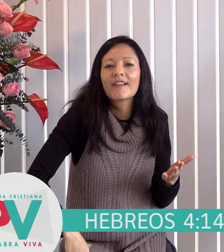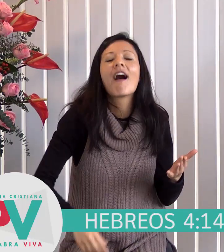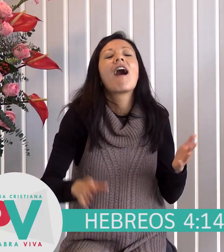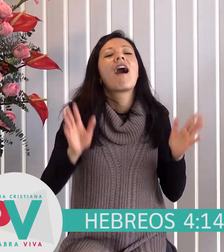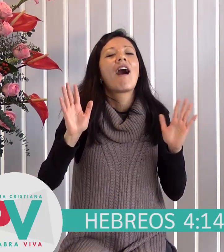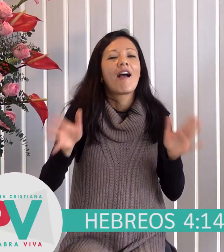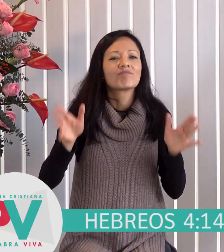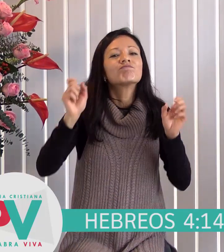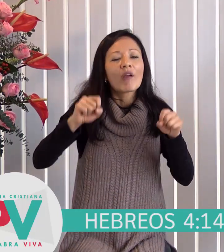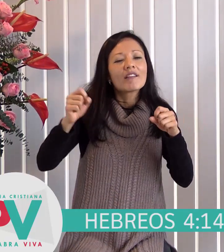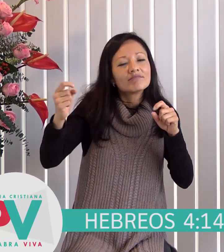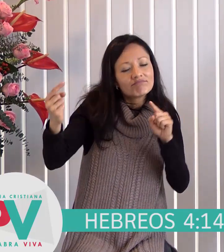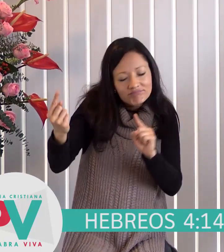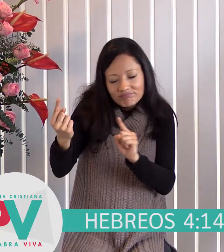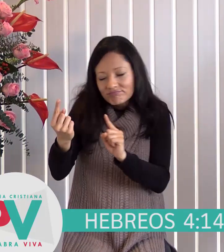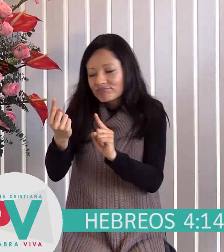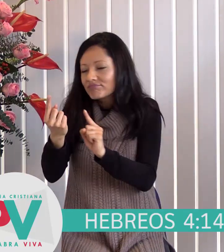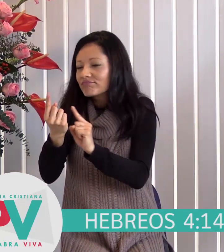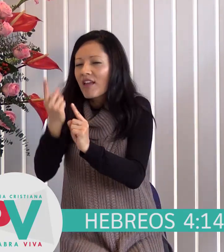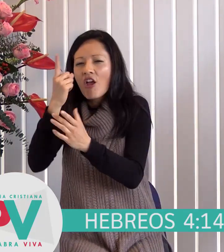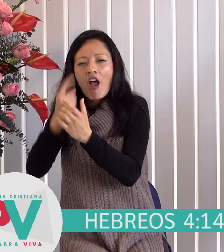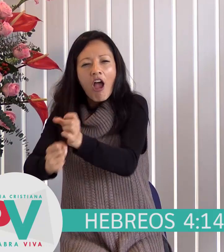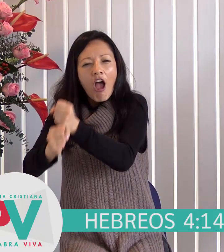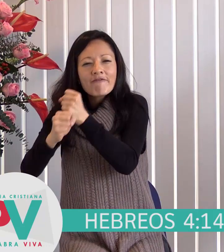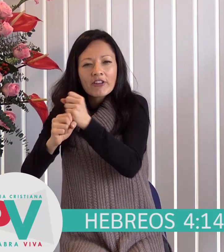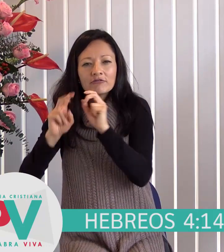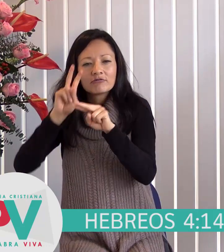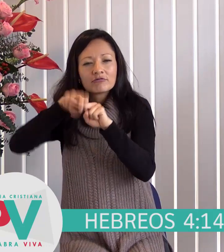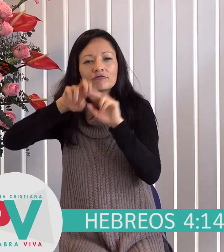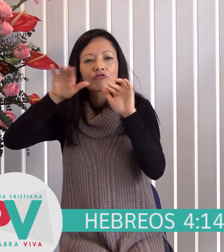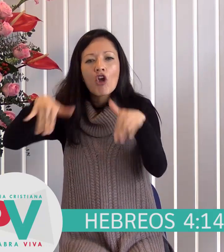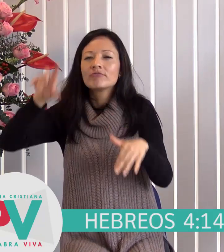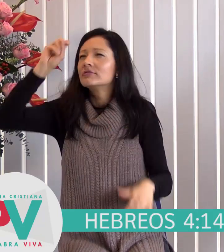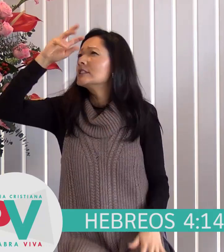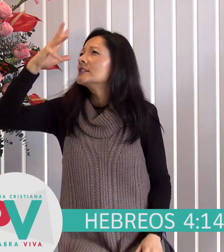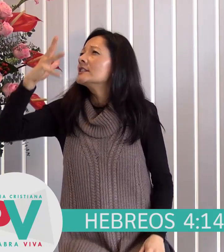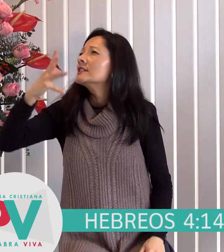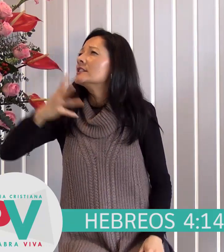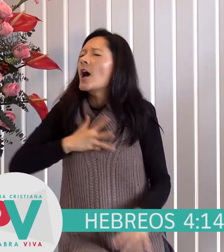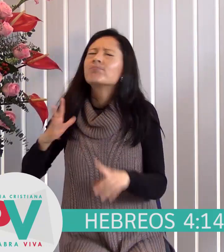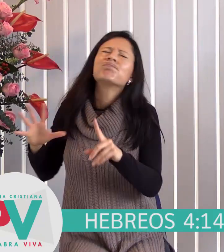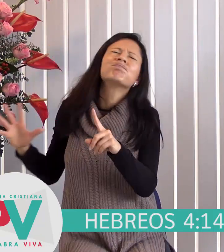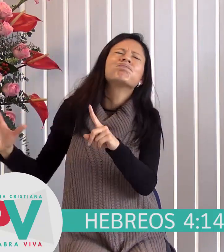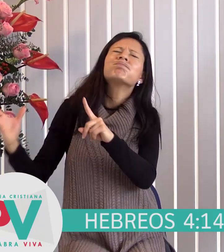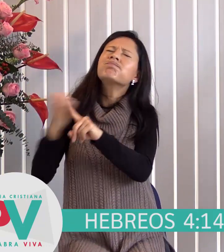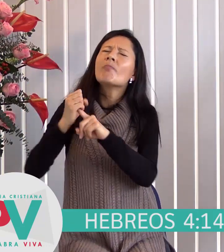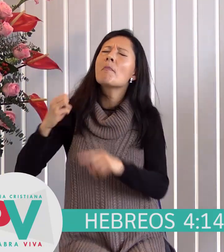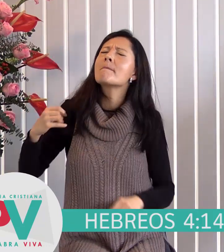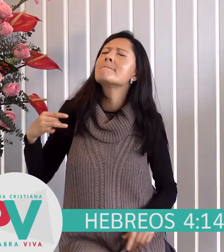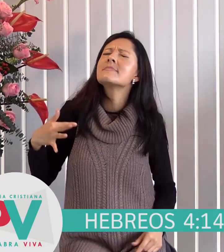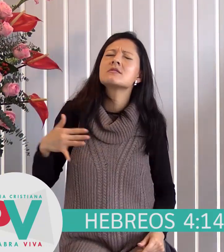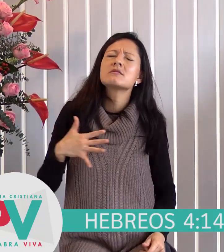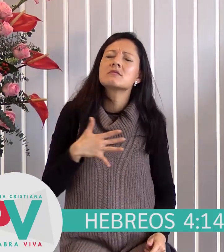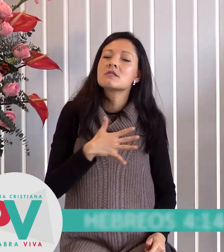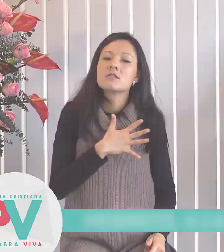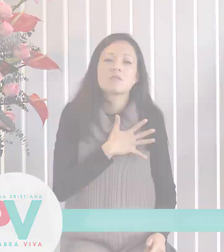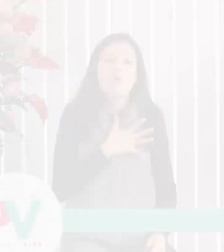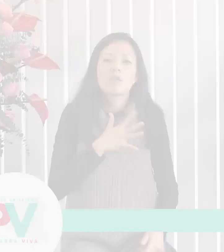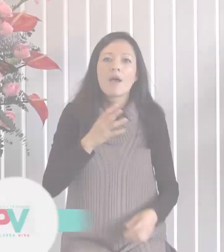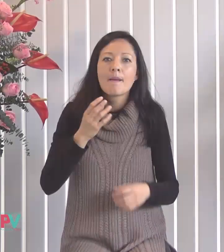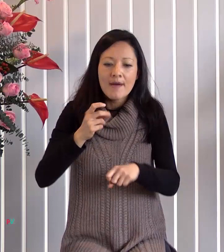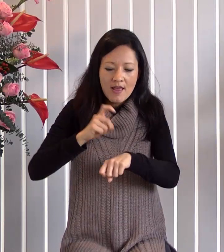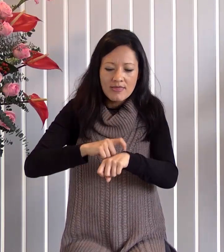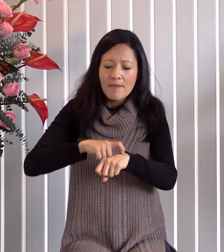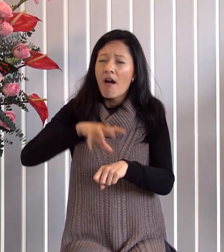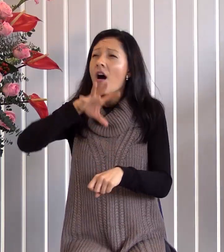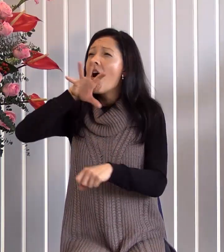Acerquémonos pues confiadamente al trono de la gracia para alcanzar misericordia y hallar gracia para el